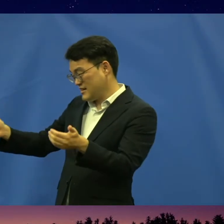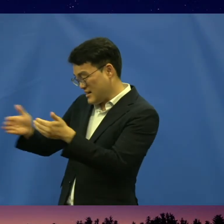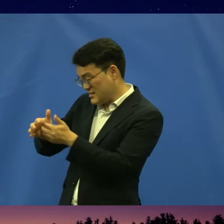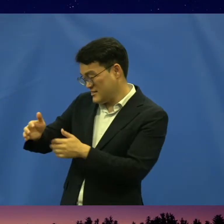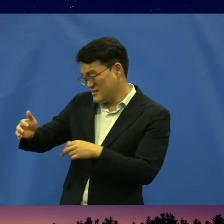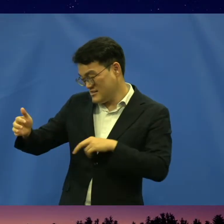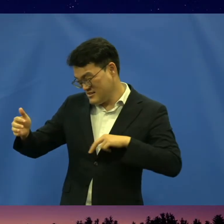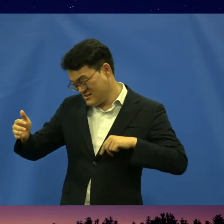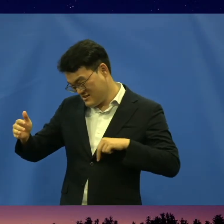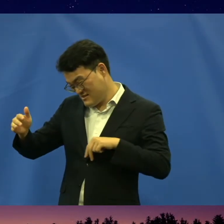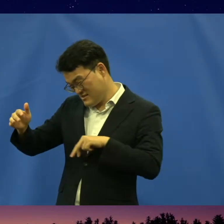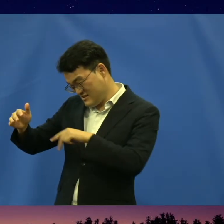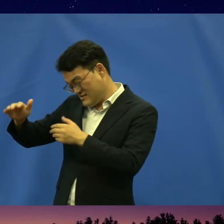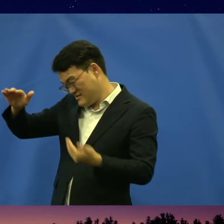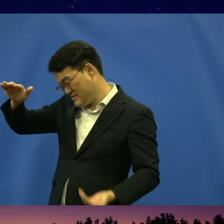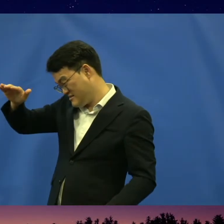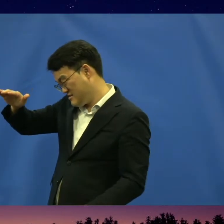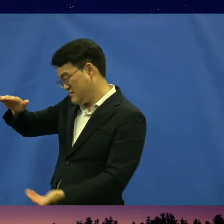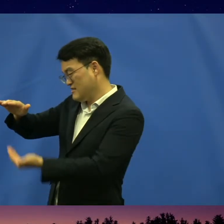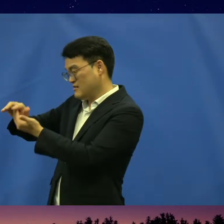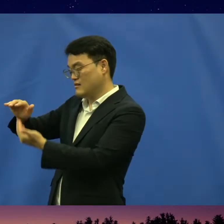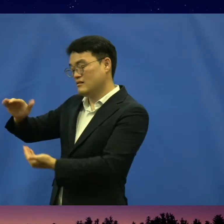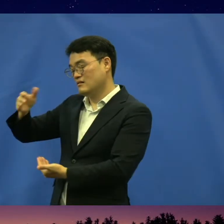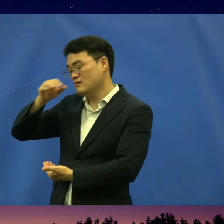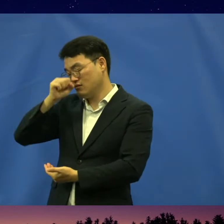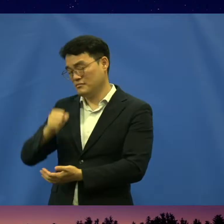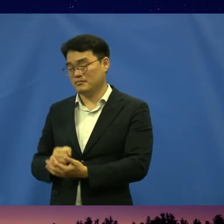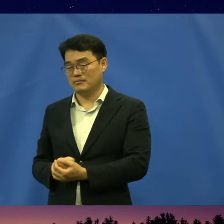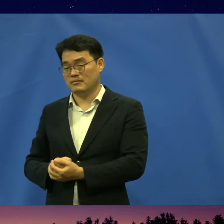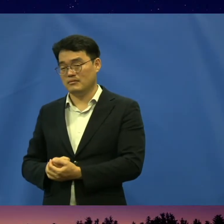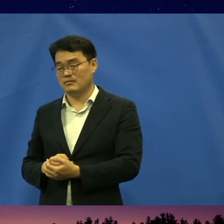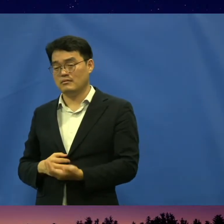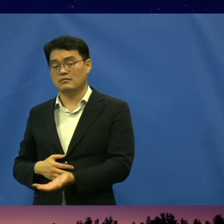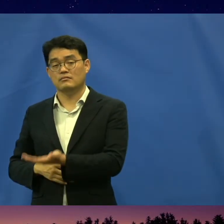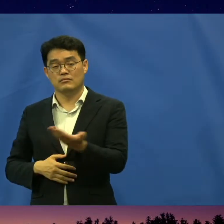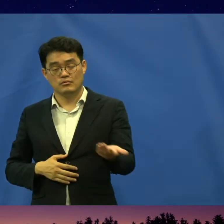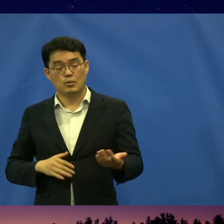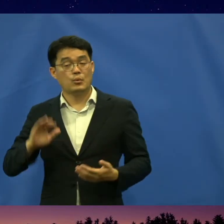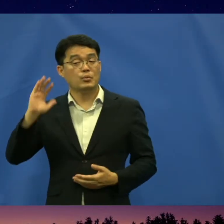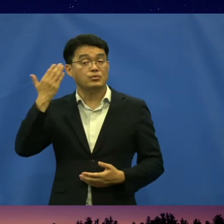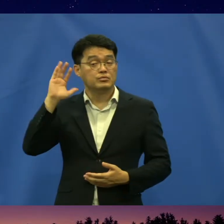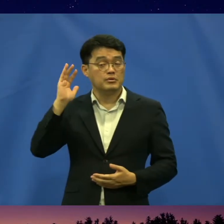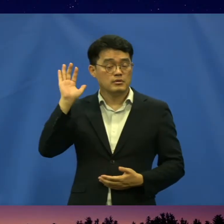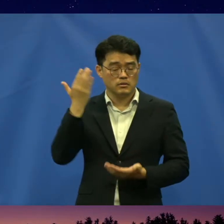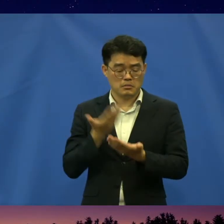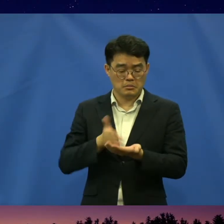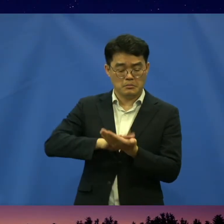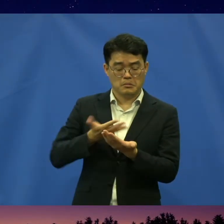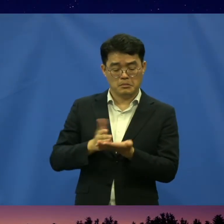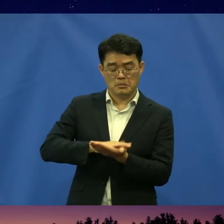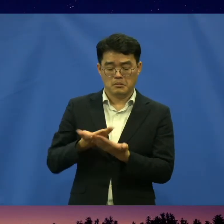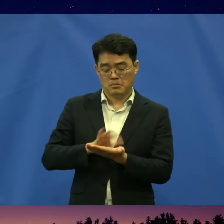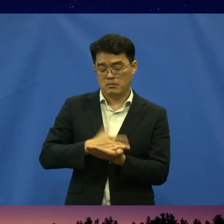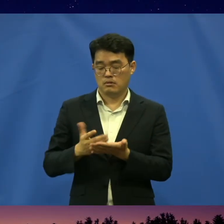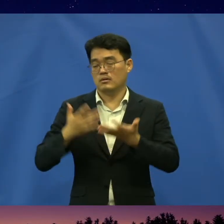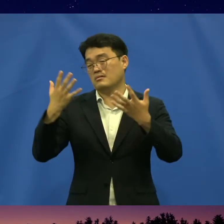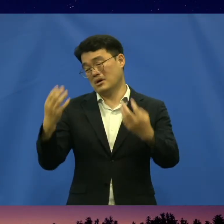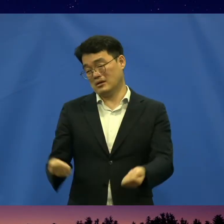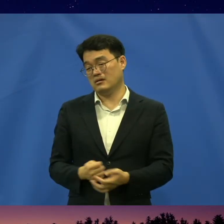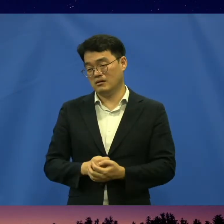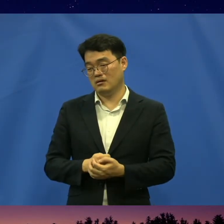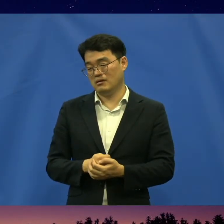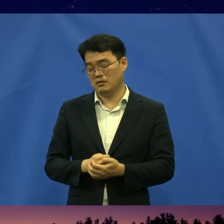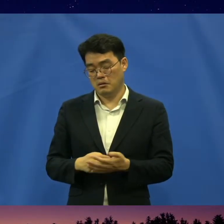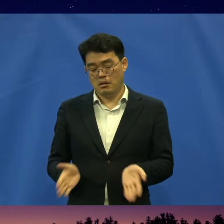여러분, 오늘 너무 가벼워진 시대예요. 너무 쉽게 포기해버리는 시대예요. 너무